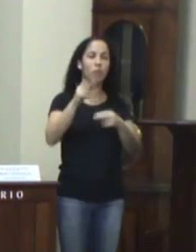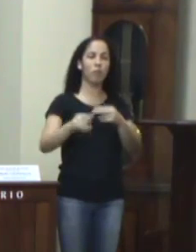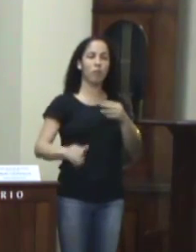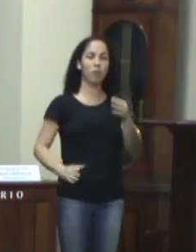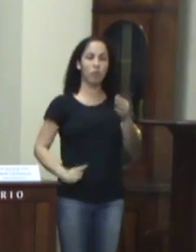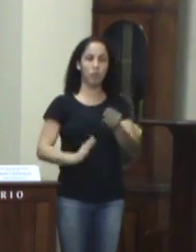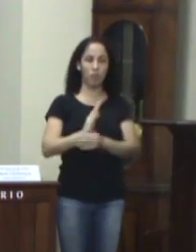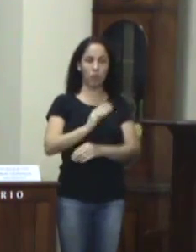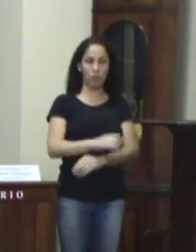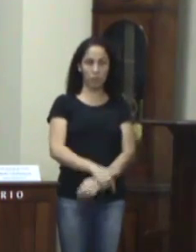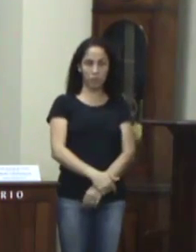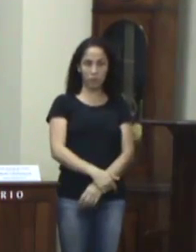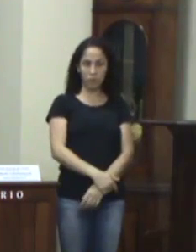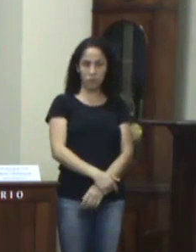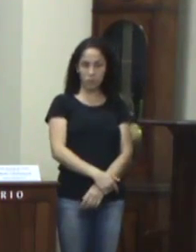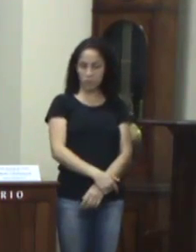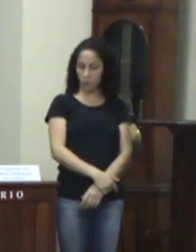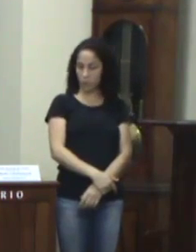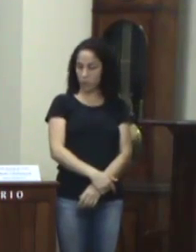municipal. Aprovado.